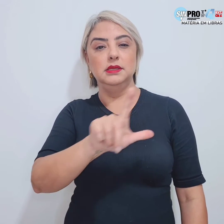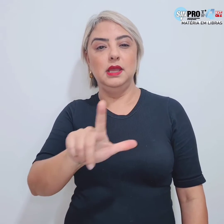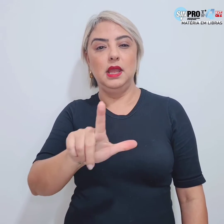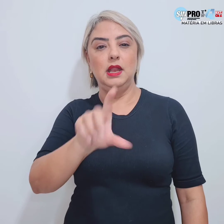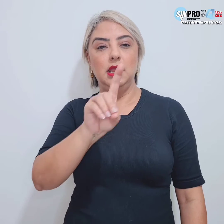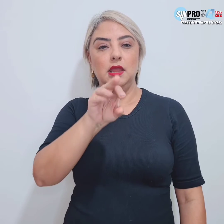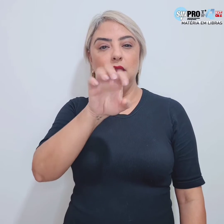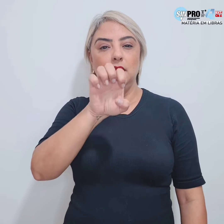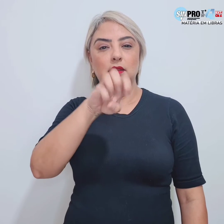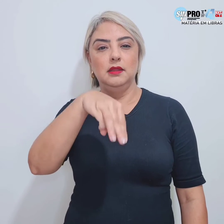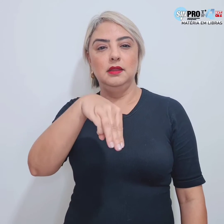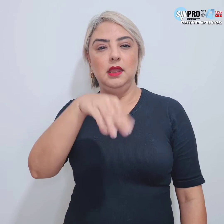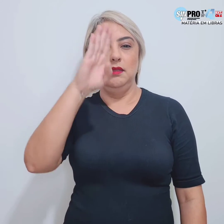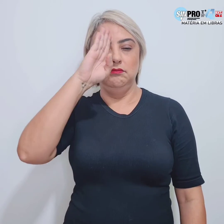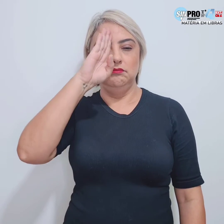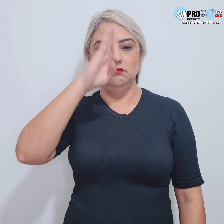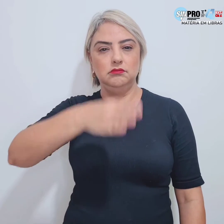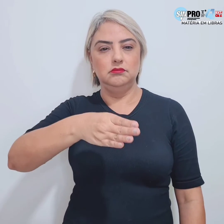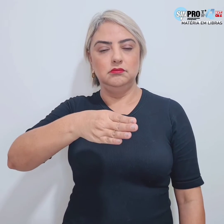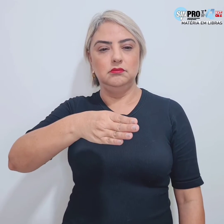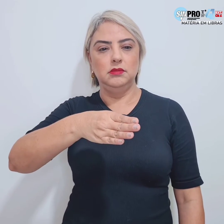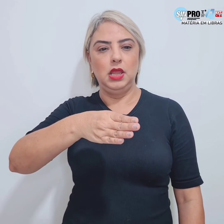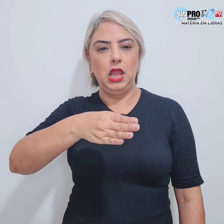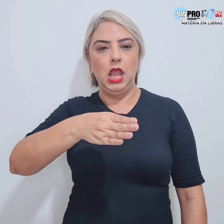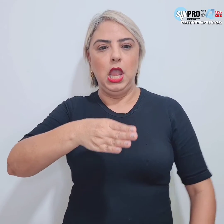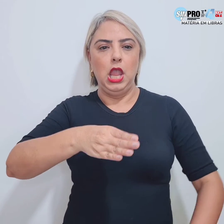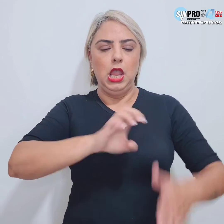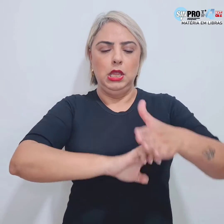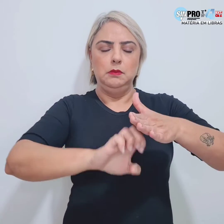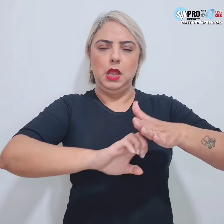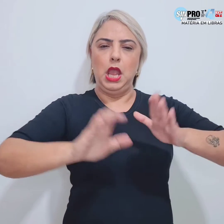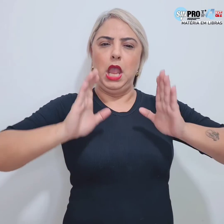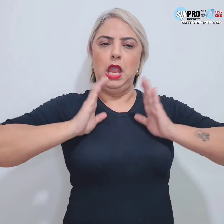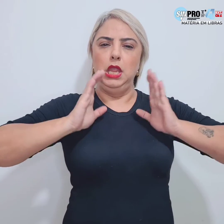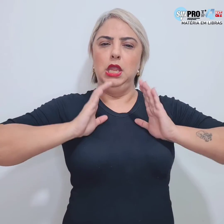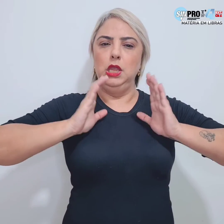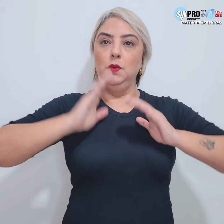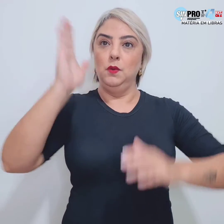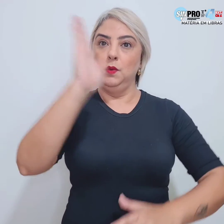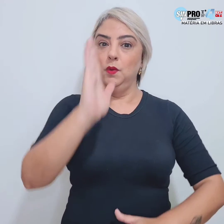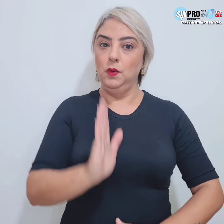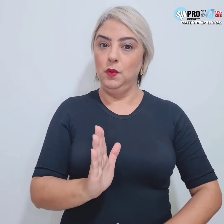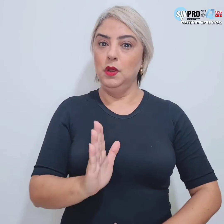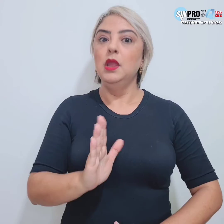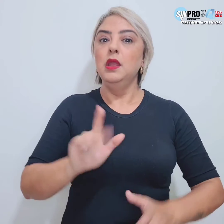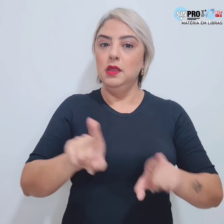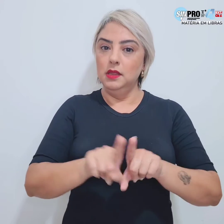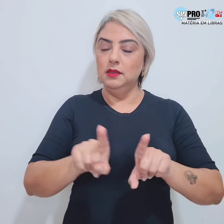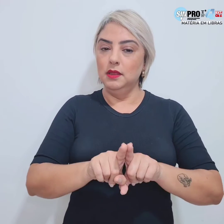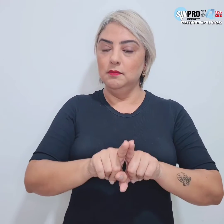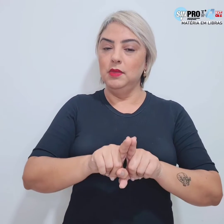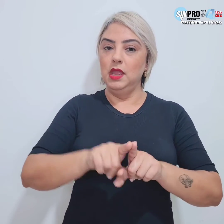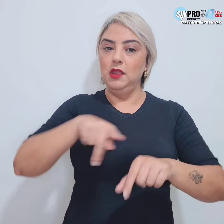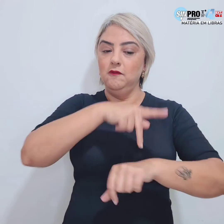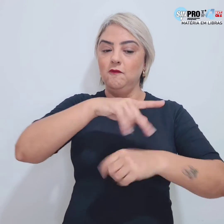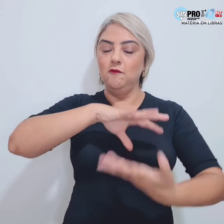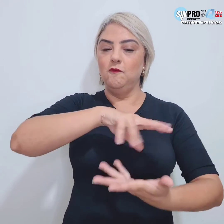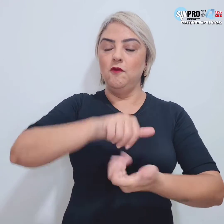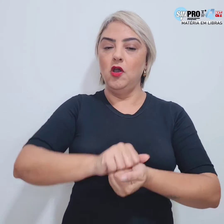DEM, militares, grandes empresários nacionais e internacionais e governos